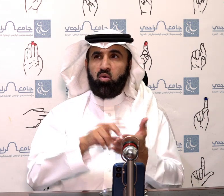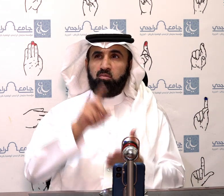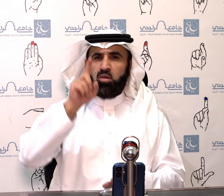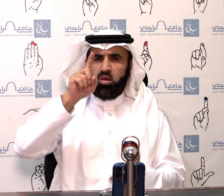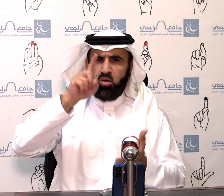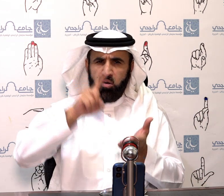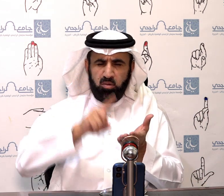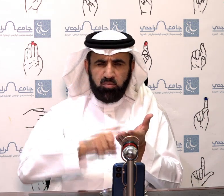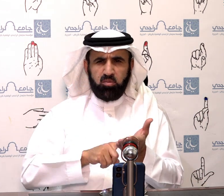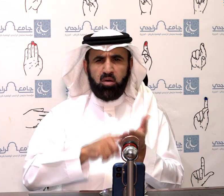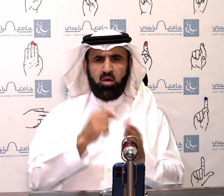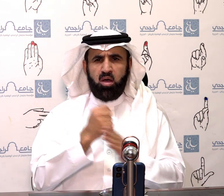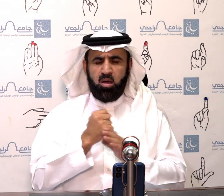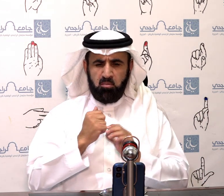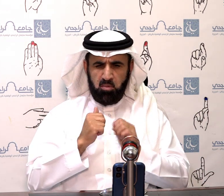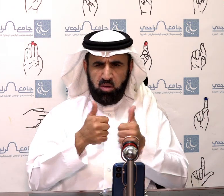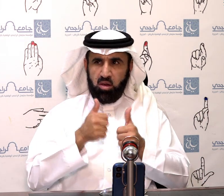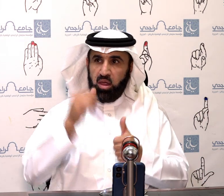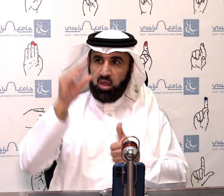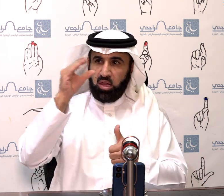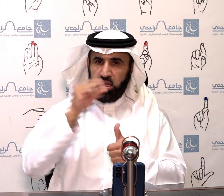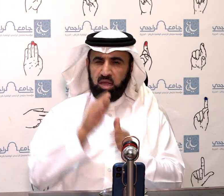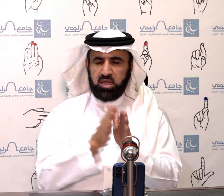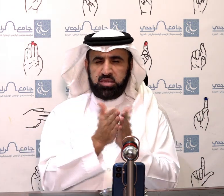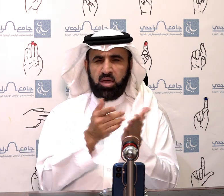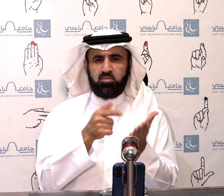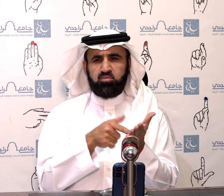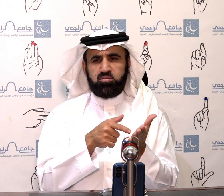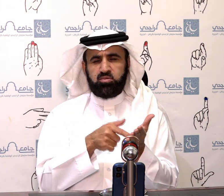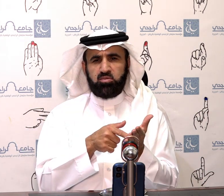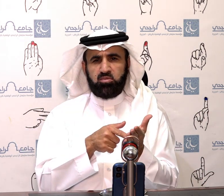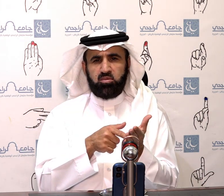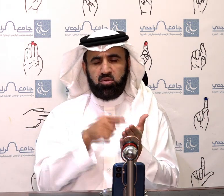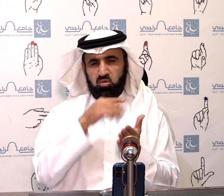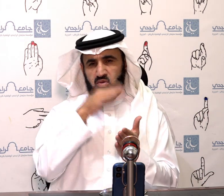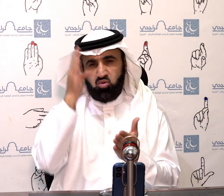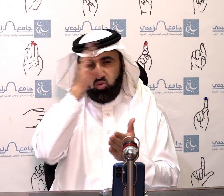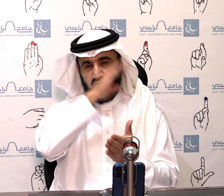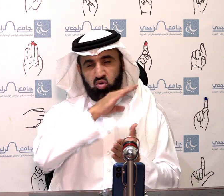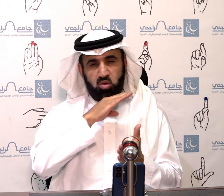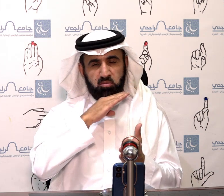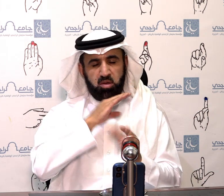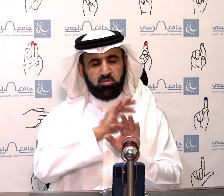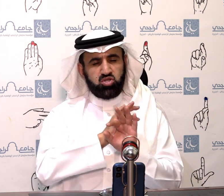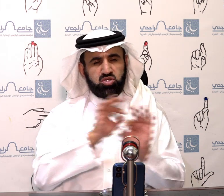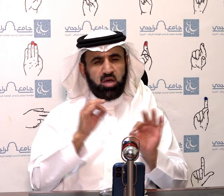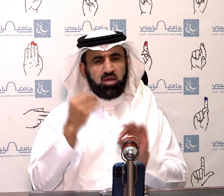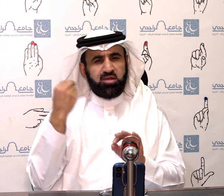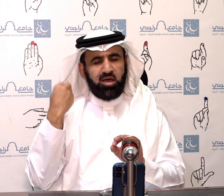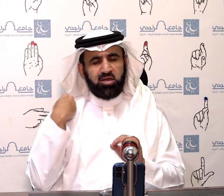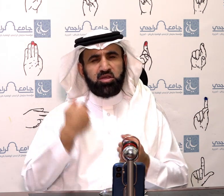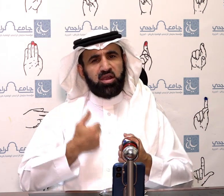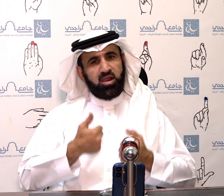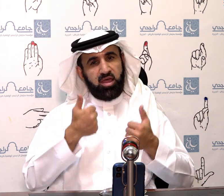والعمل بالتنزيل، والاستعداد ليوم الرحيل، هي الوقاية من الشر